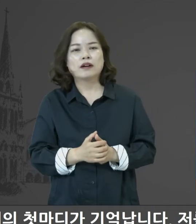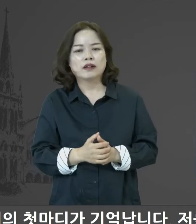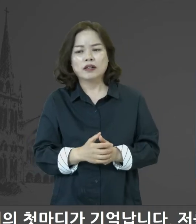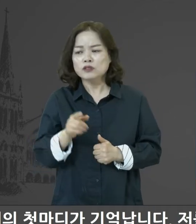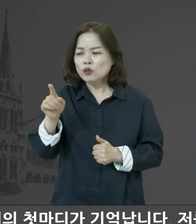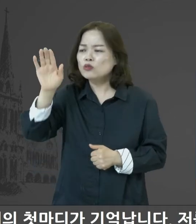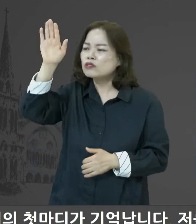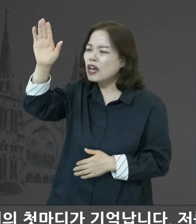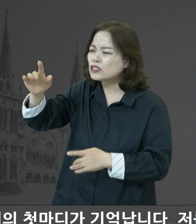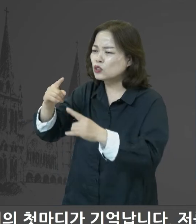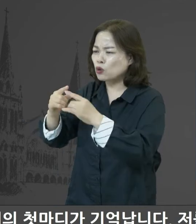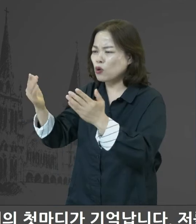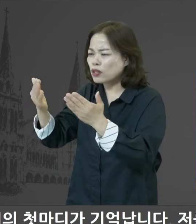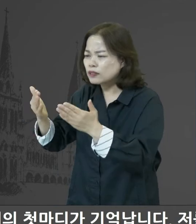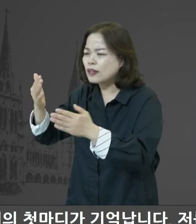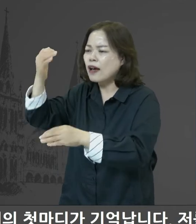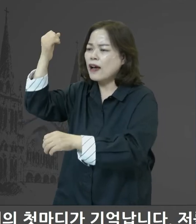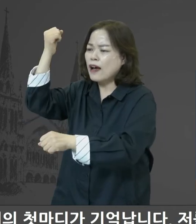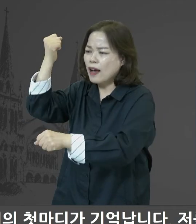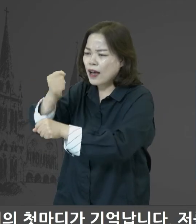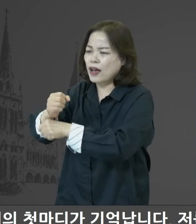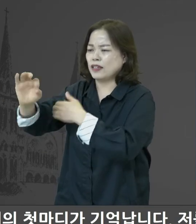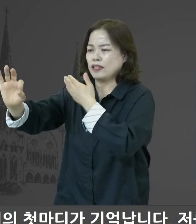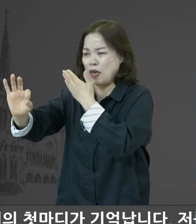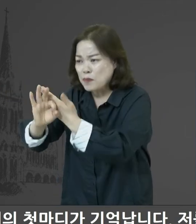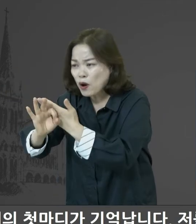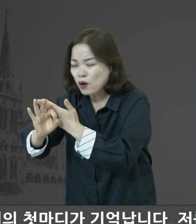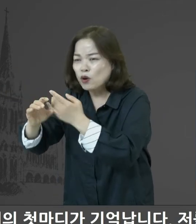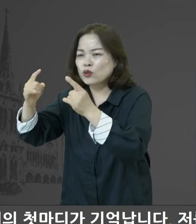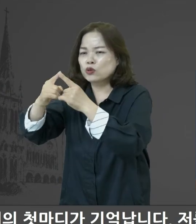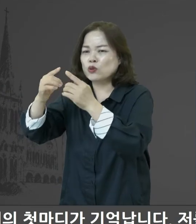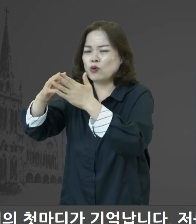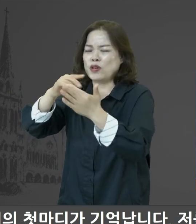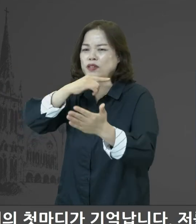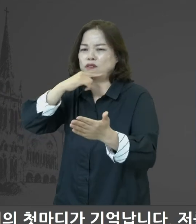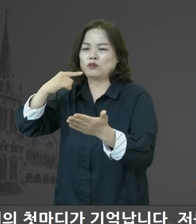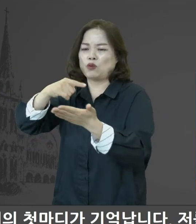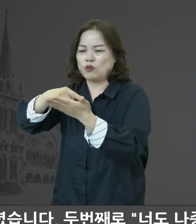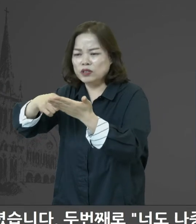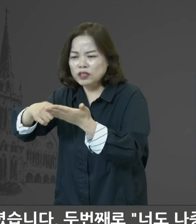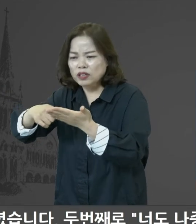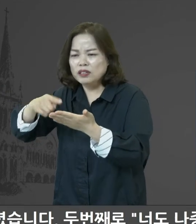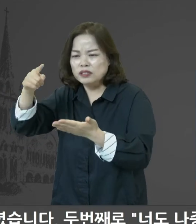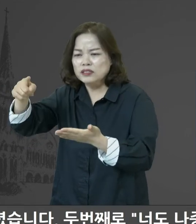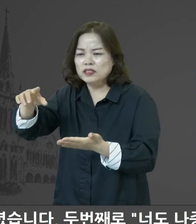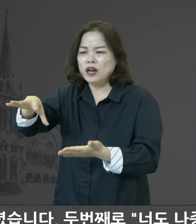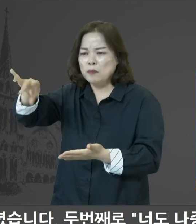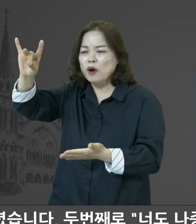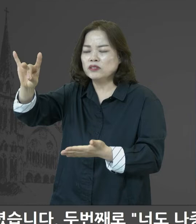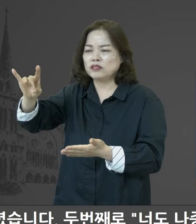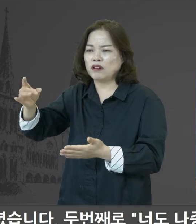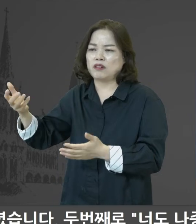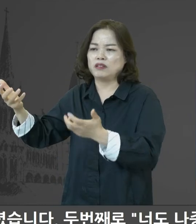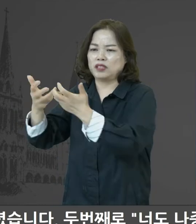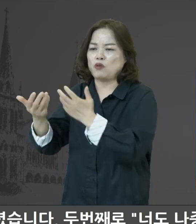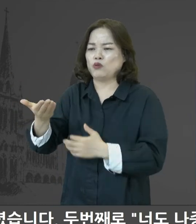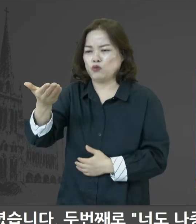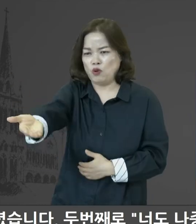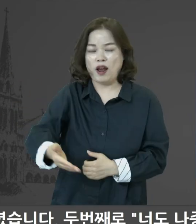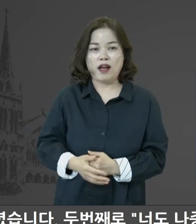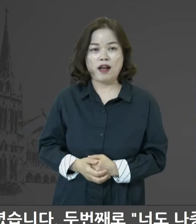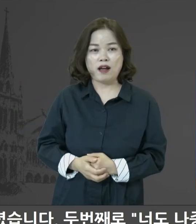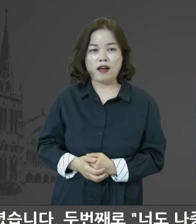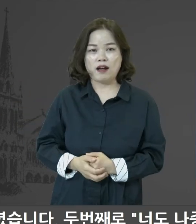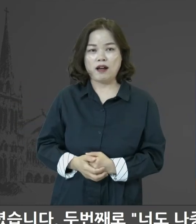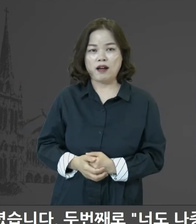너도 나중에 교회 일을 하거든 교회 손해는 네가 먼저 채워라,